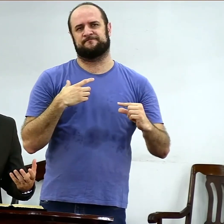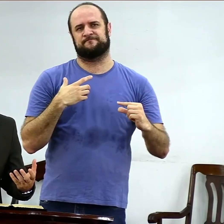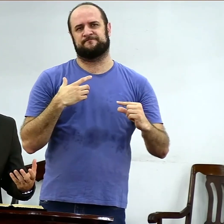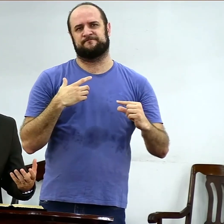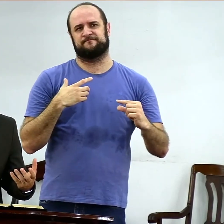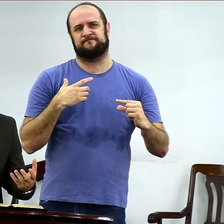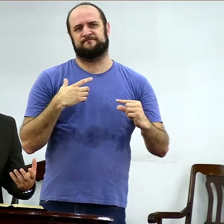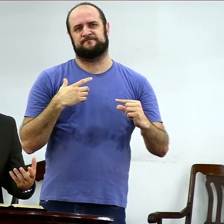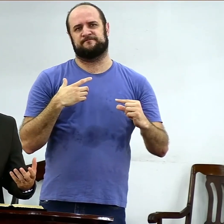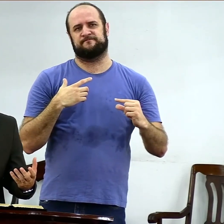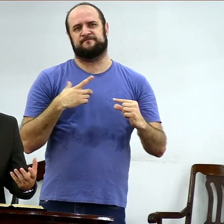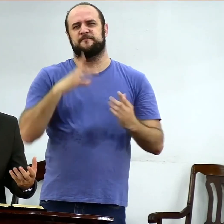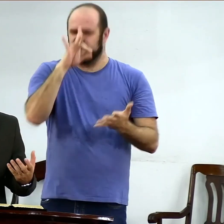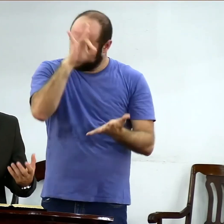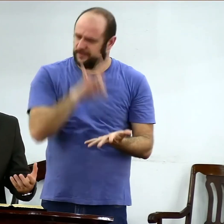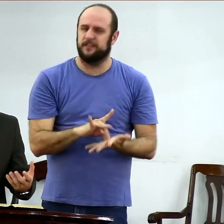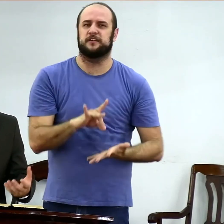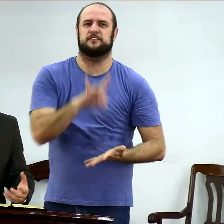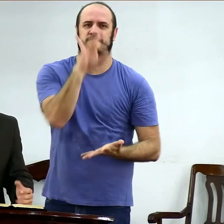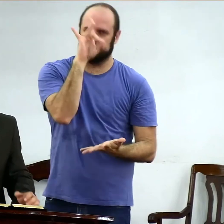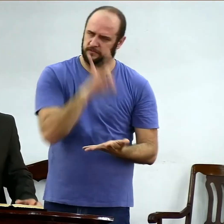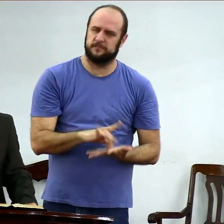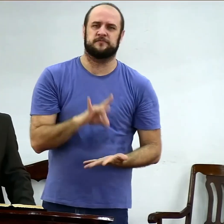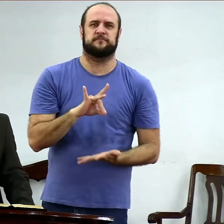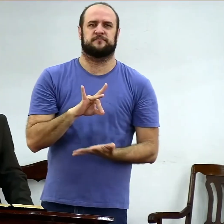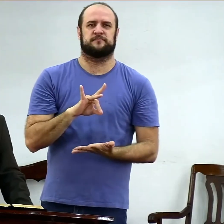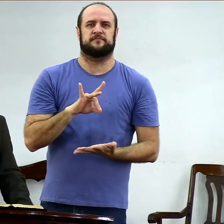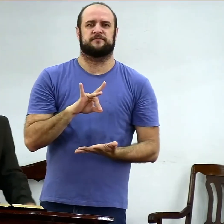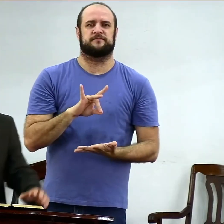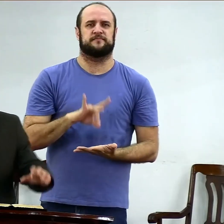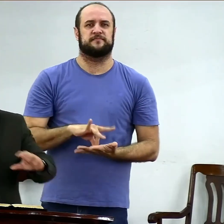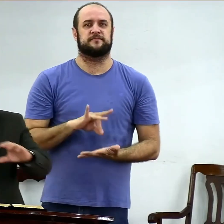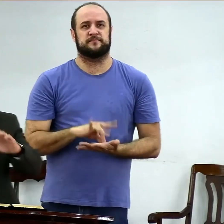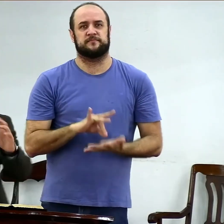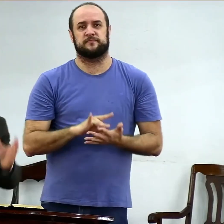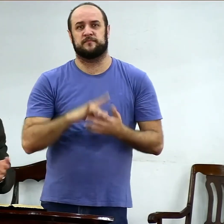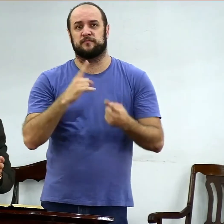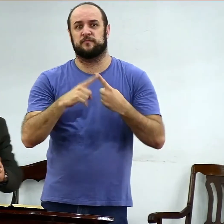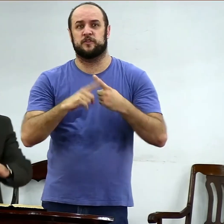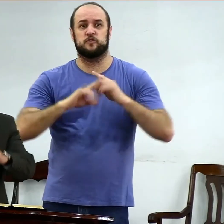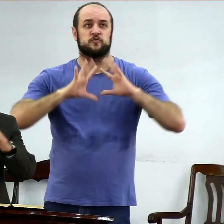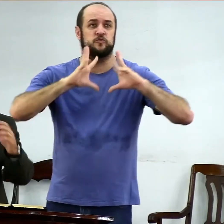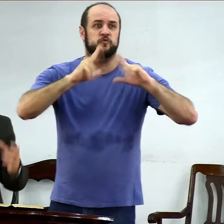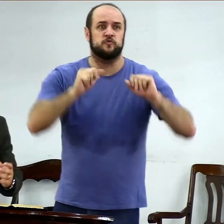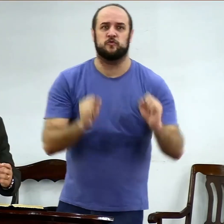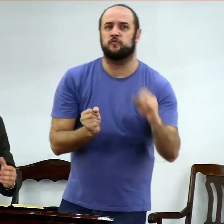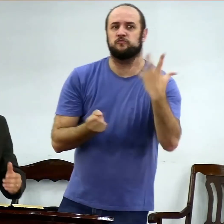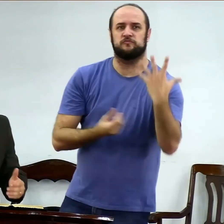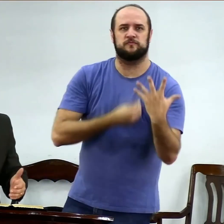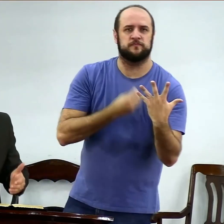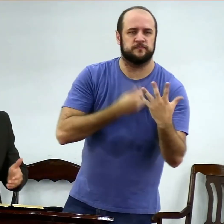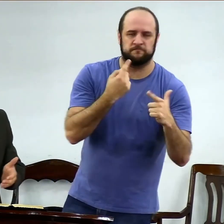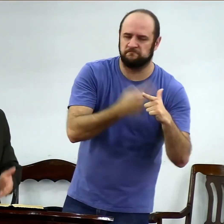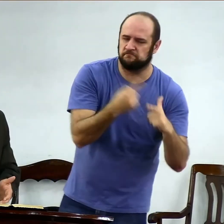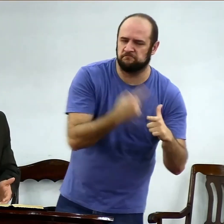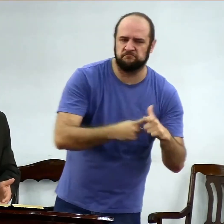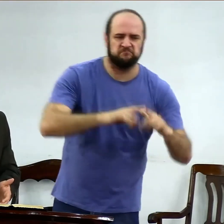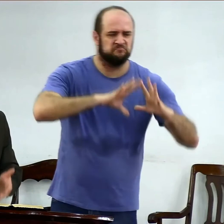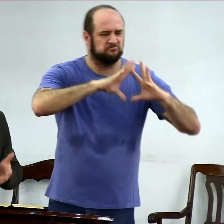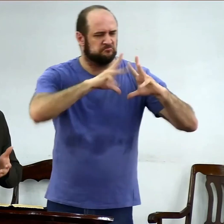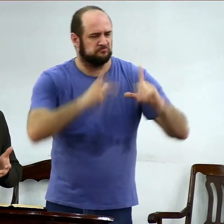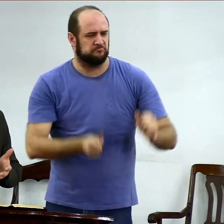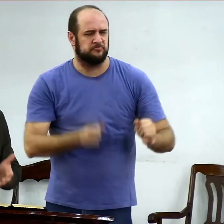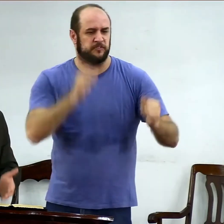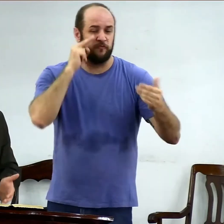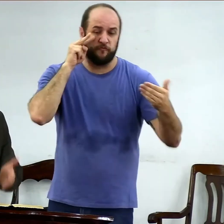coração. É fato, querido. Isso não vai dominar o teu coração. Porque tudo que você passa, todos os seus problemas, você vai olhar para a Escritura